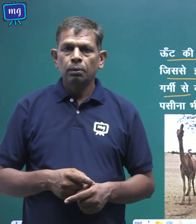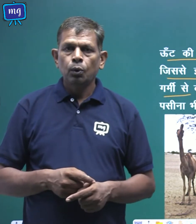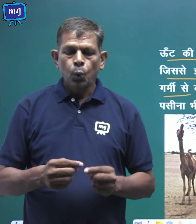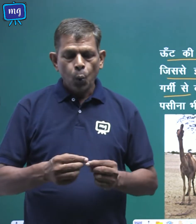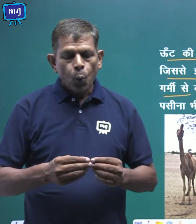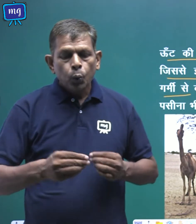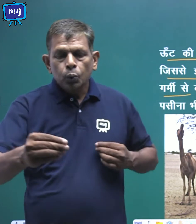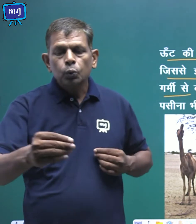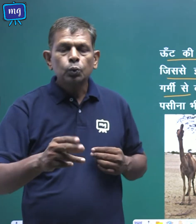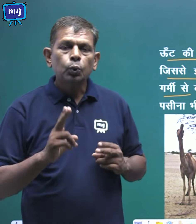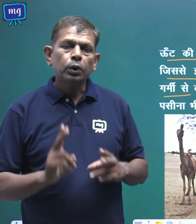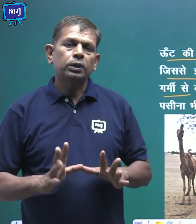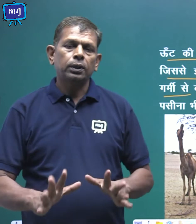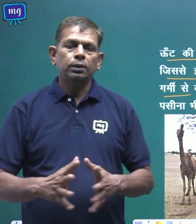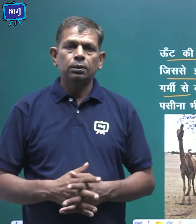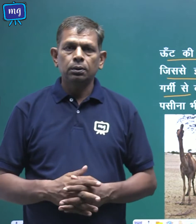दूर रहता है।